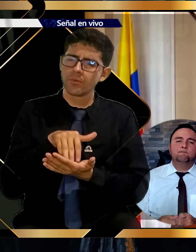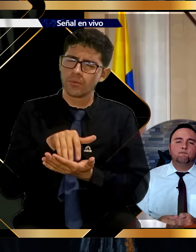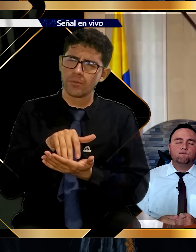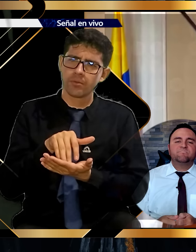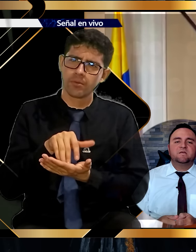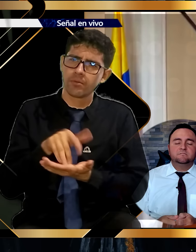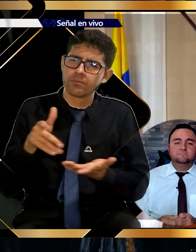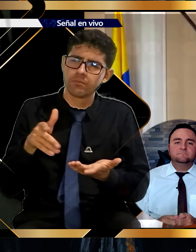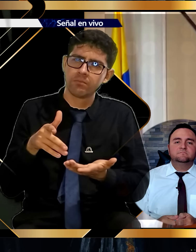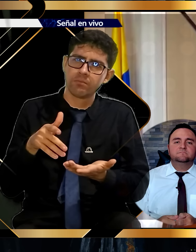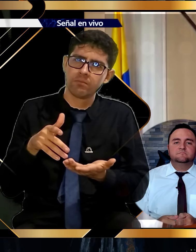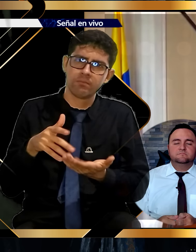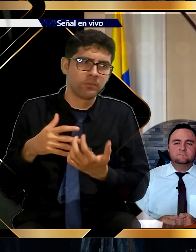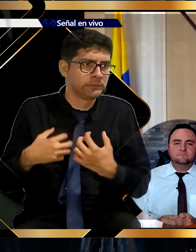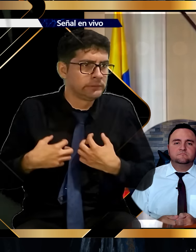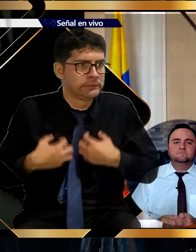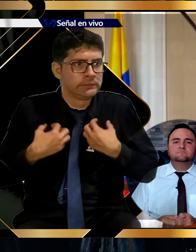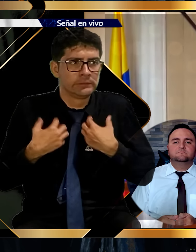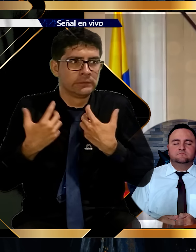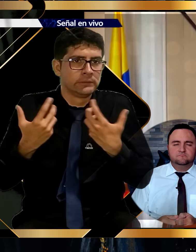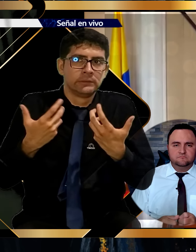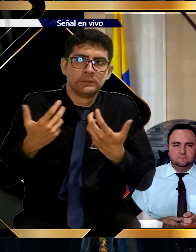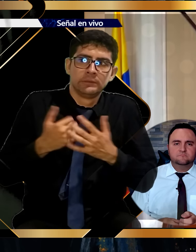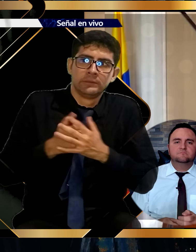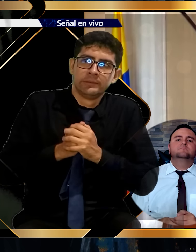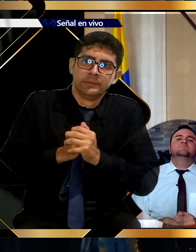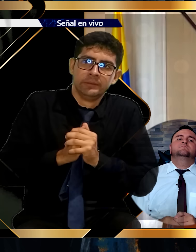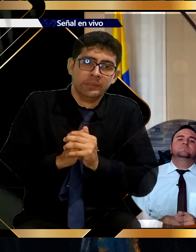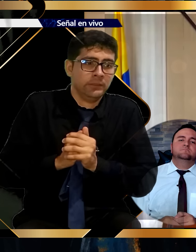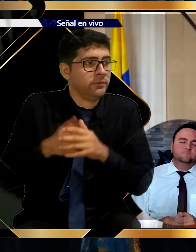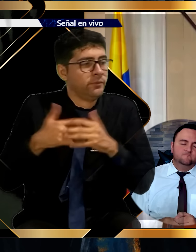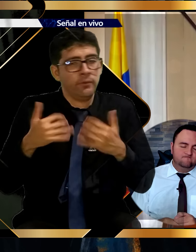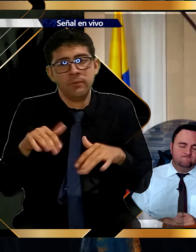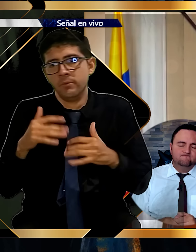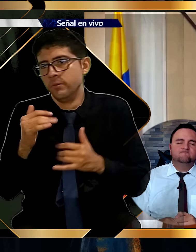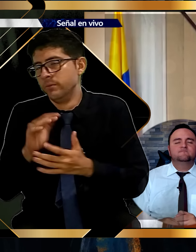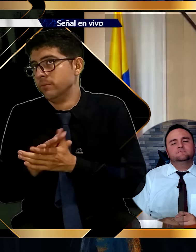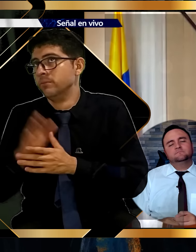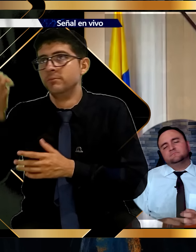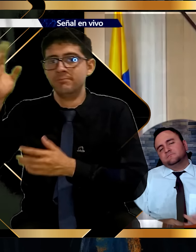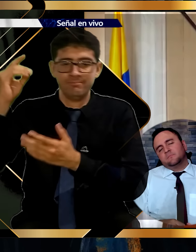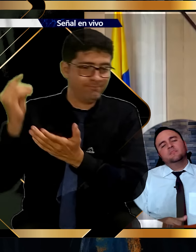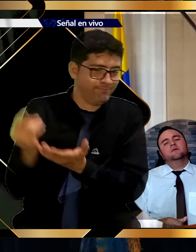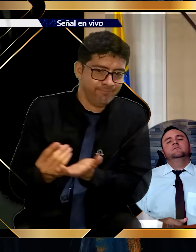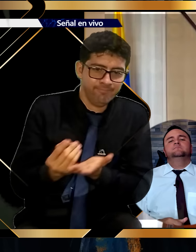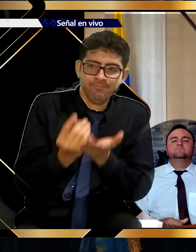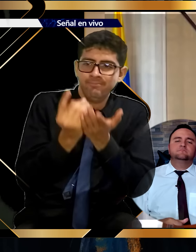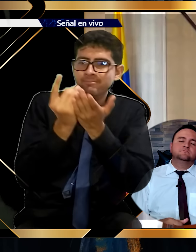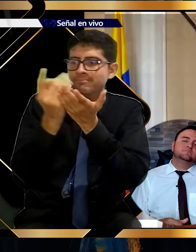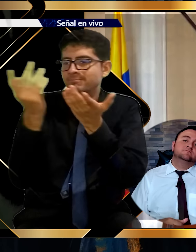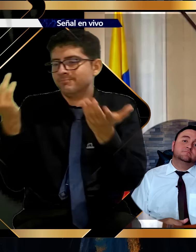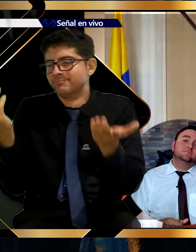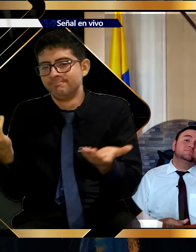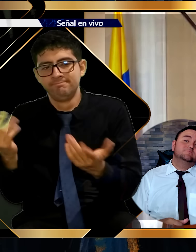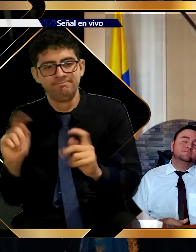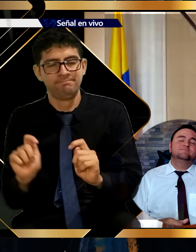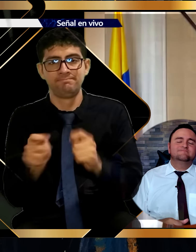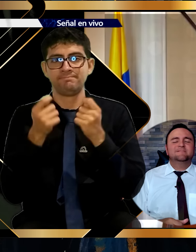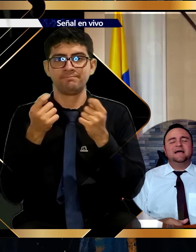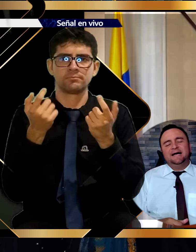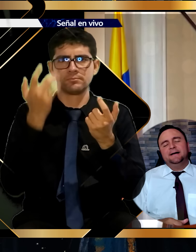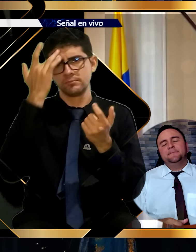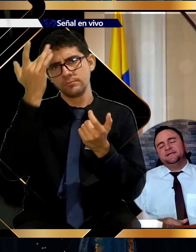¿Por qué estoy tan asustado de que quién sabe si no termino? ¿Por qué no voy a terminar bien? ¿Por qué tengo yo que pensar